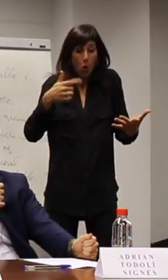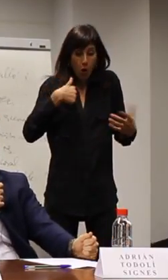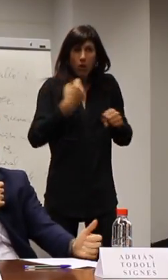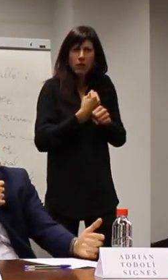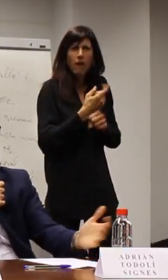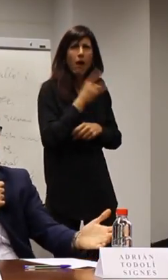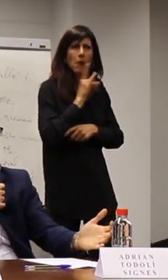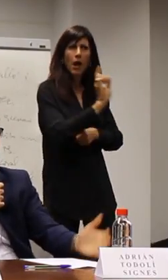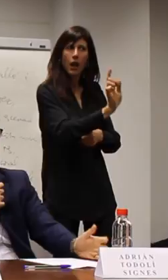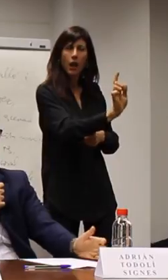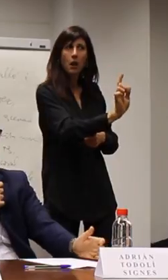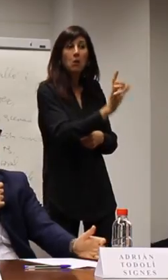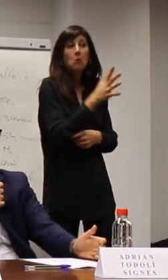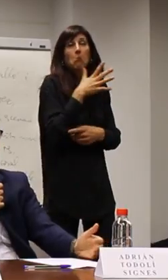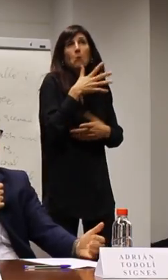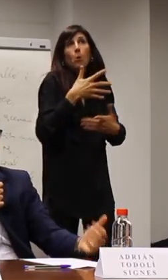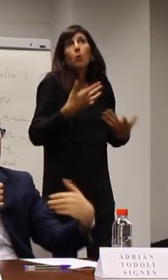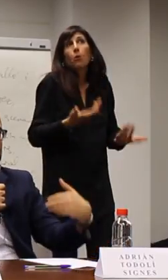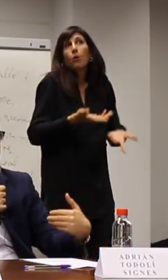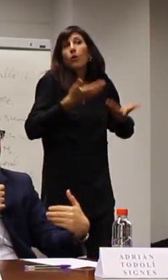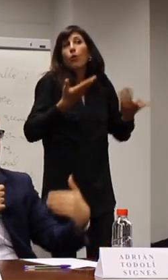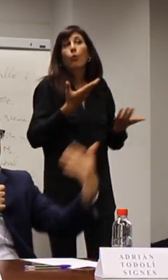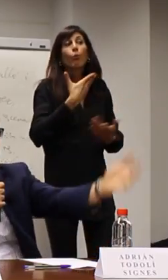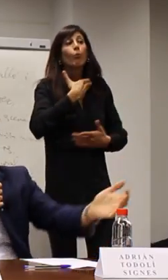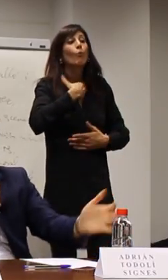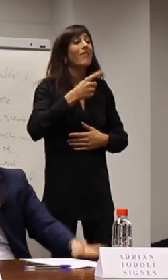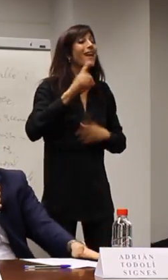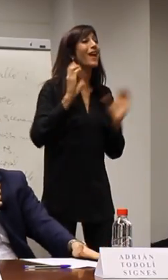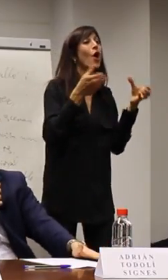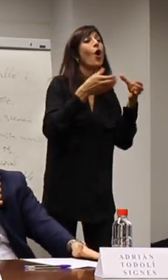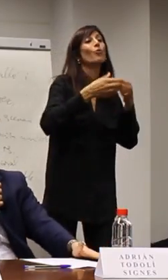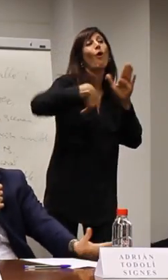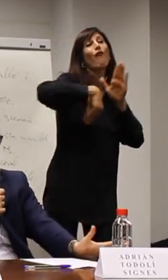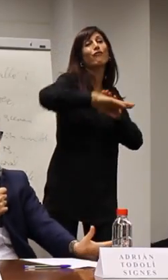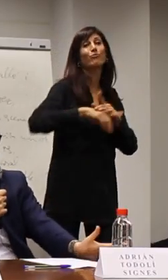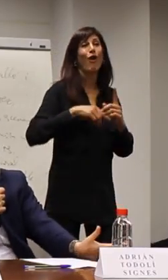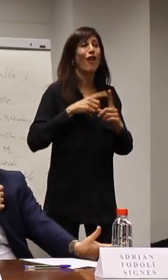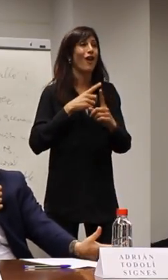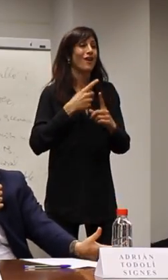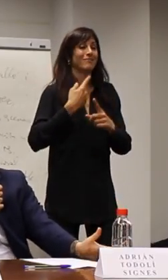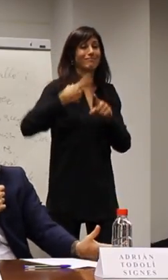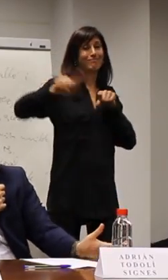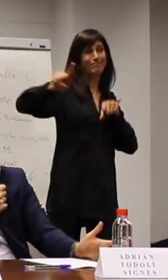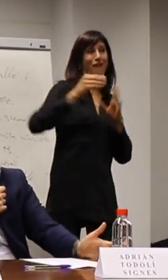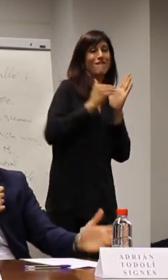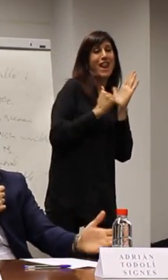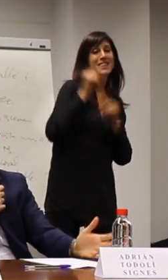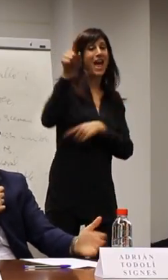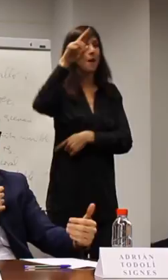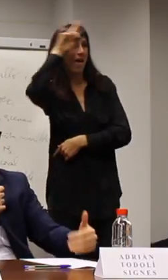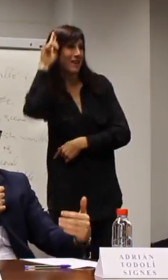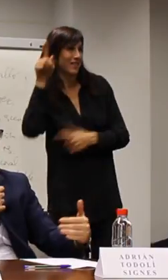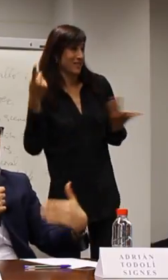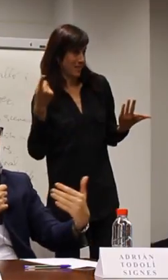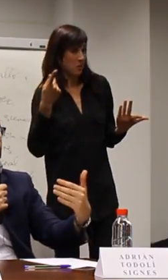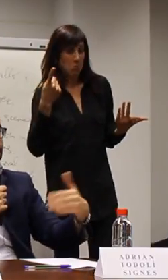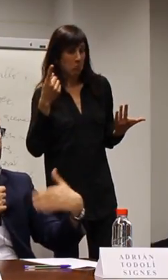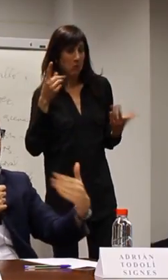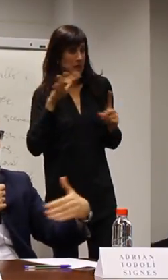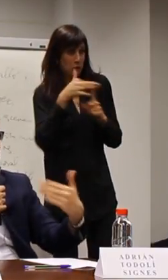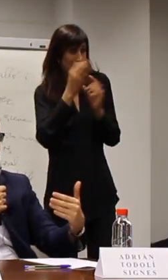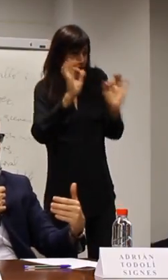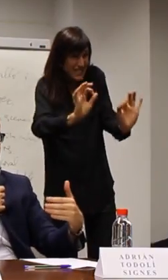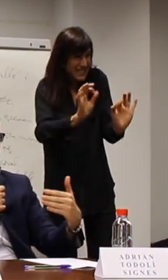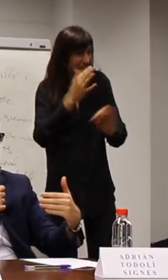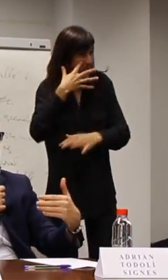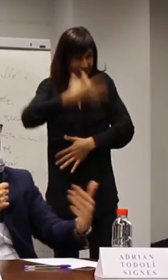trabajo, sino quizá porque a lo mejor yo soy del Valencia y él es del Madrid. Porque eso pasa. Si estas cosas pueden pasar, es decir, o por